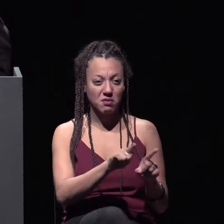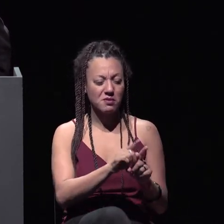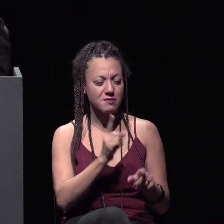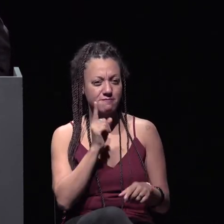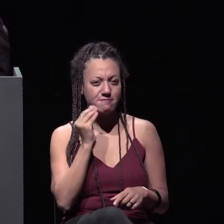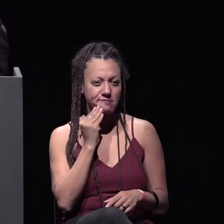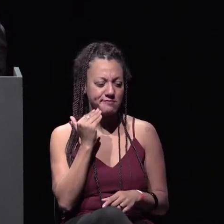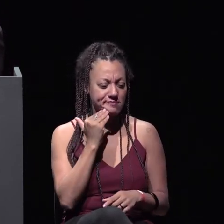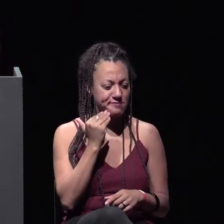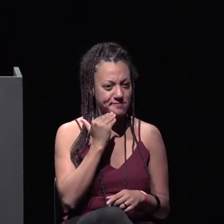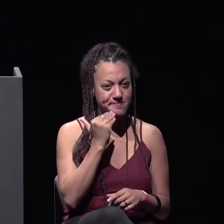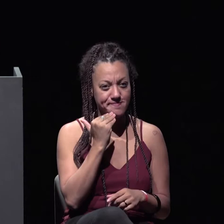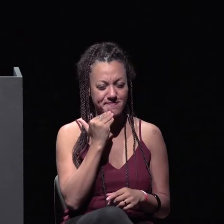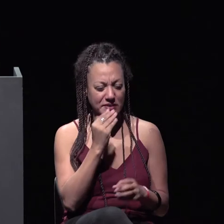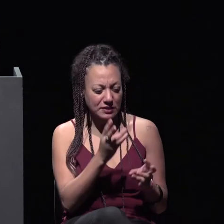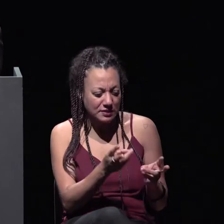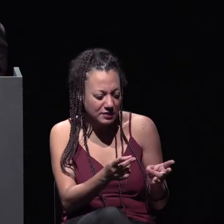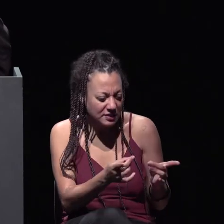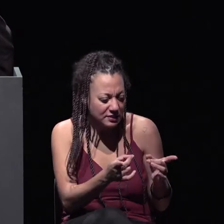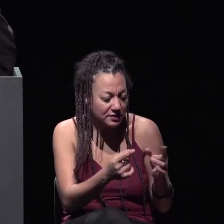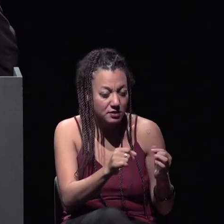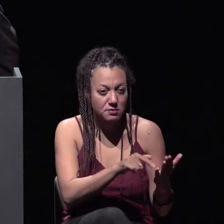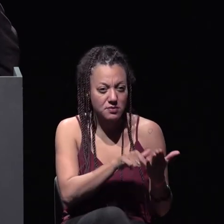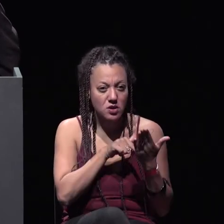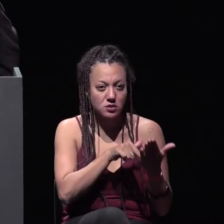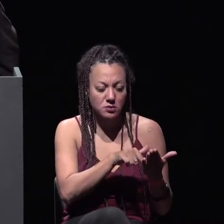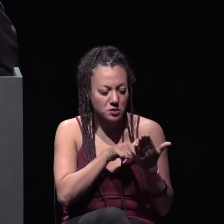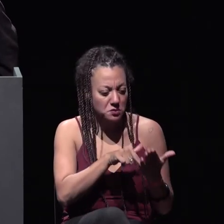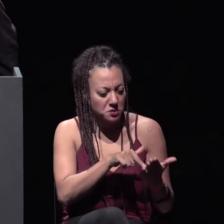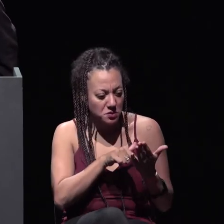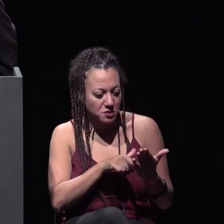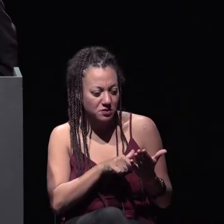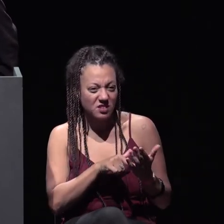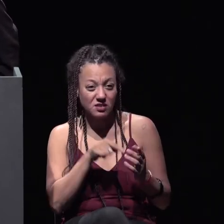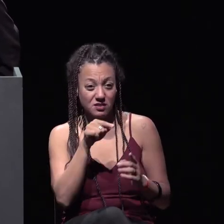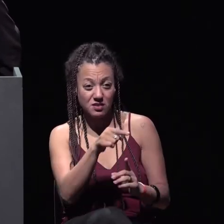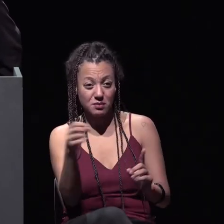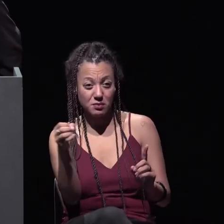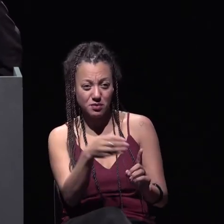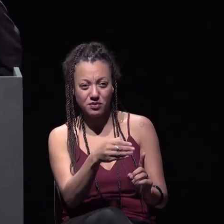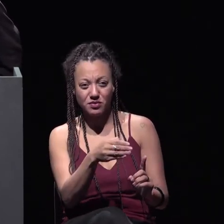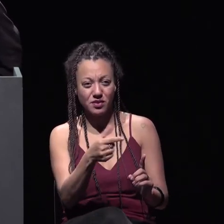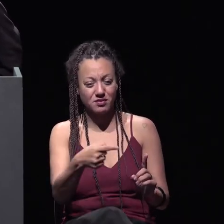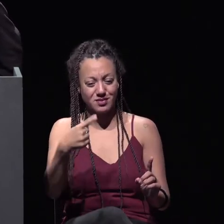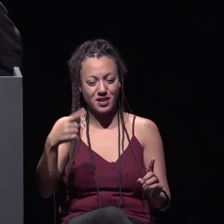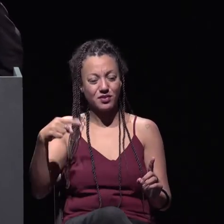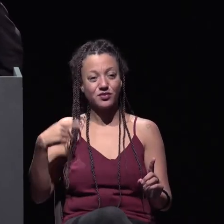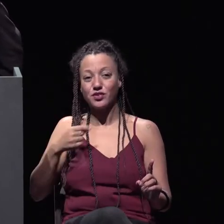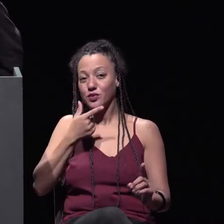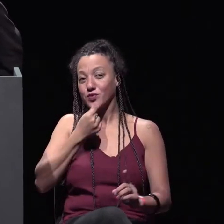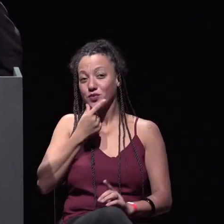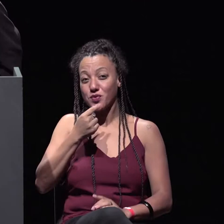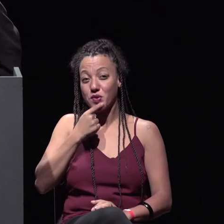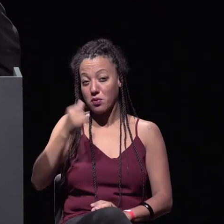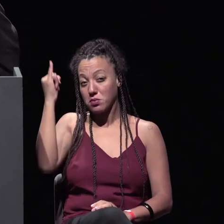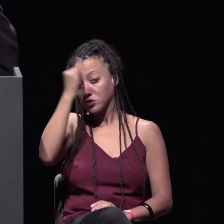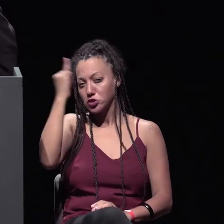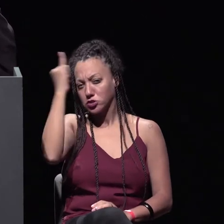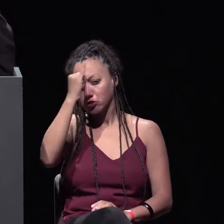defeitos capitais de detalhes estão revelando que esses profetas são filhos de um cinzel tosca ignorante